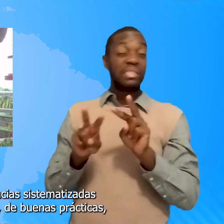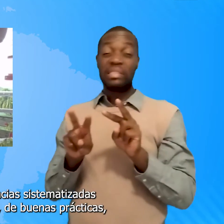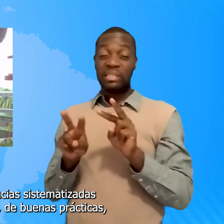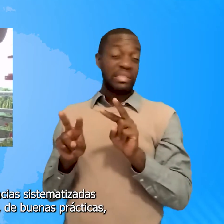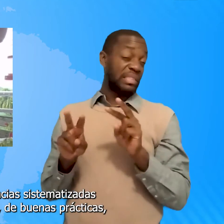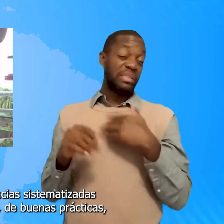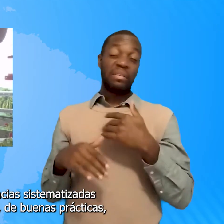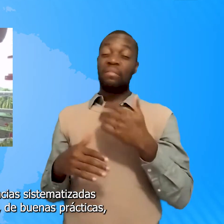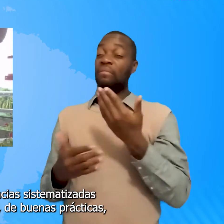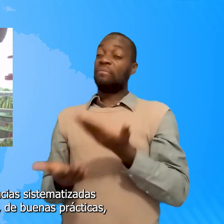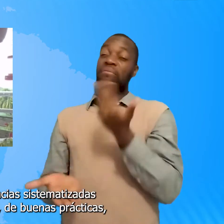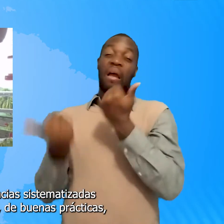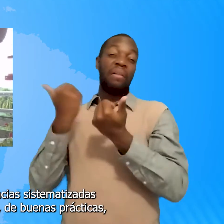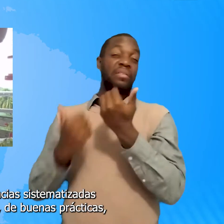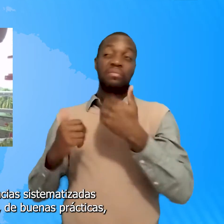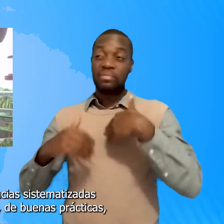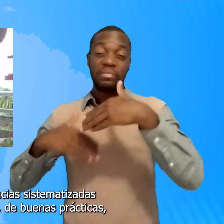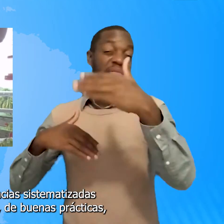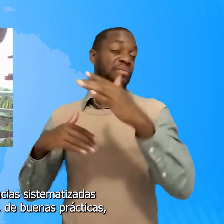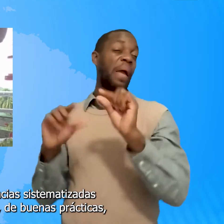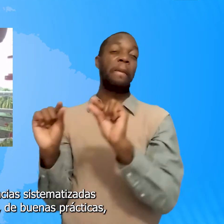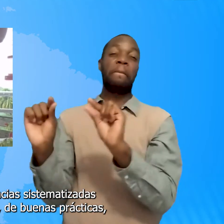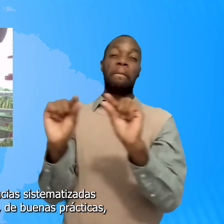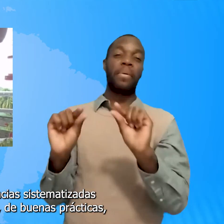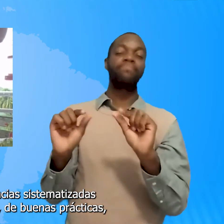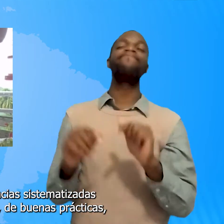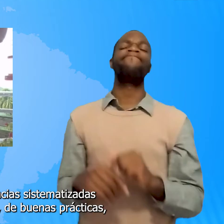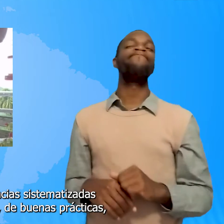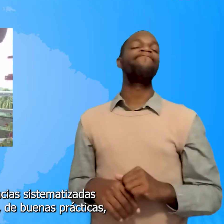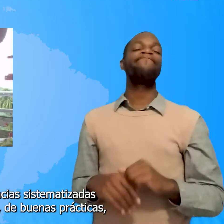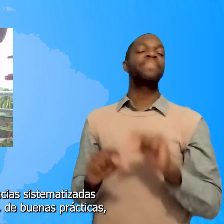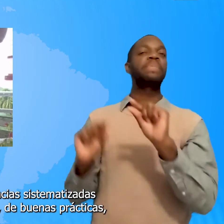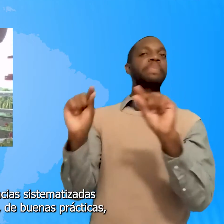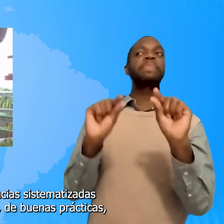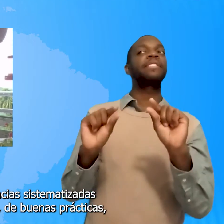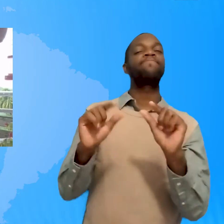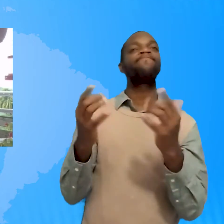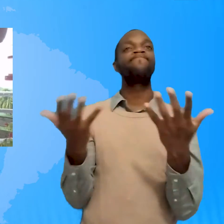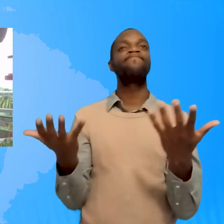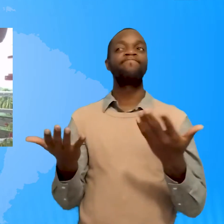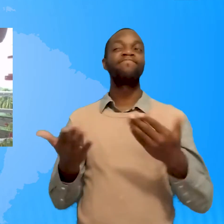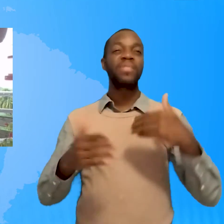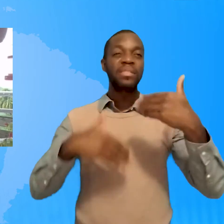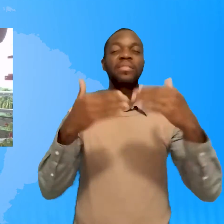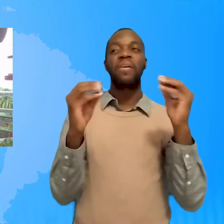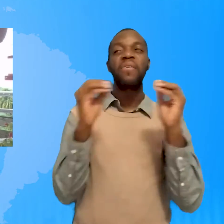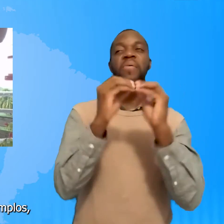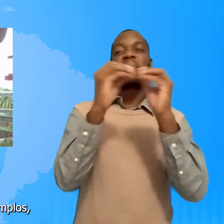educativos, si tenemos experiencias sistematizadas como para compartir de buenas prácticas,